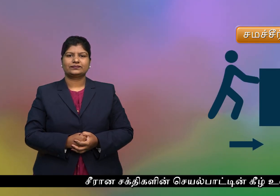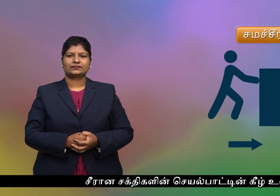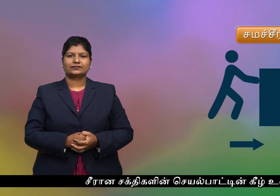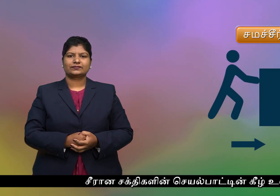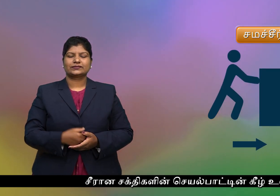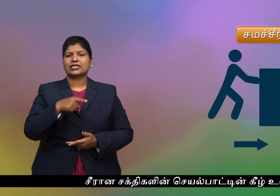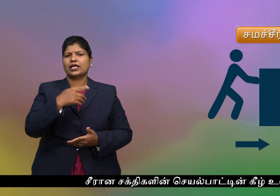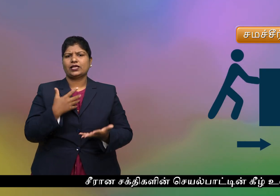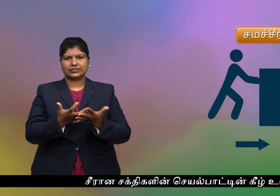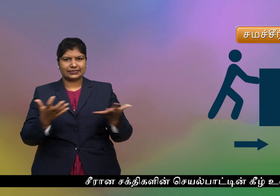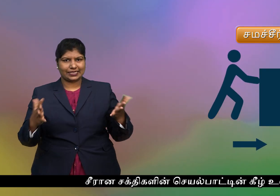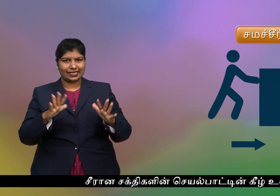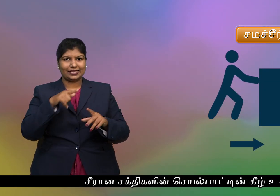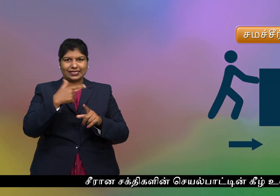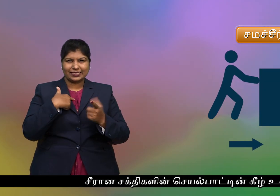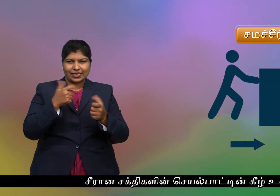சீரான விசைகளின் செயல்பாட்டின் கீழ் உள்ள